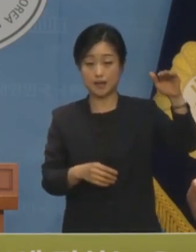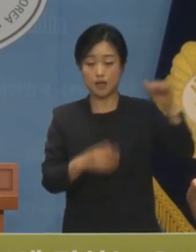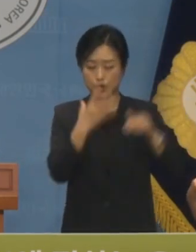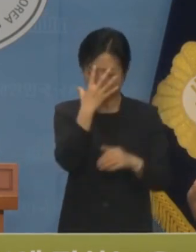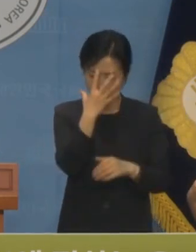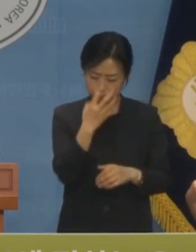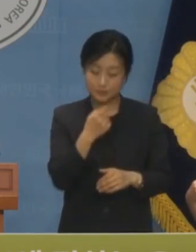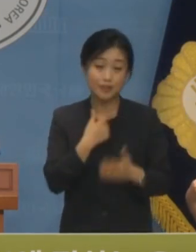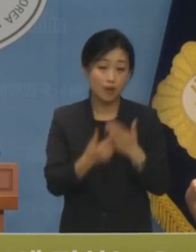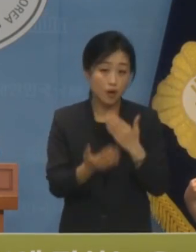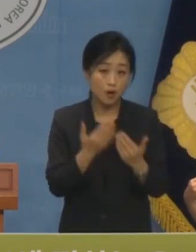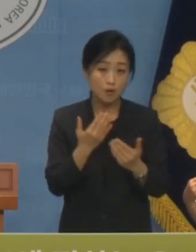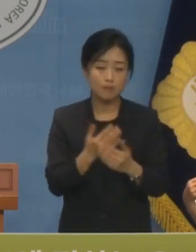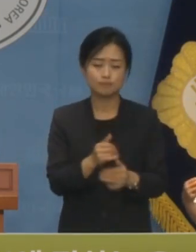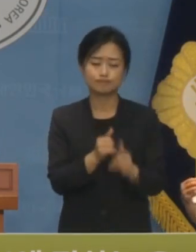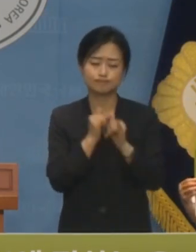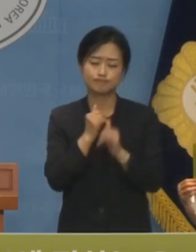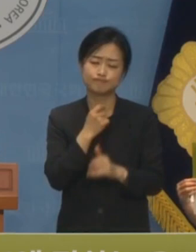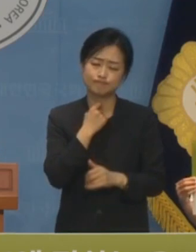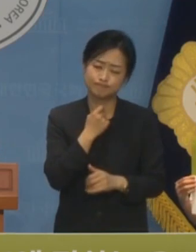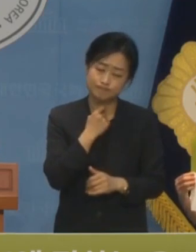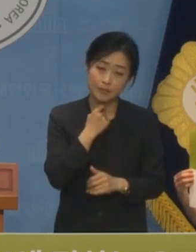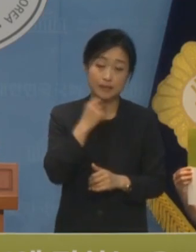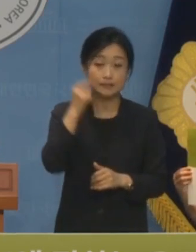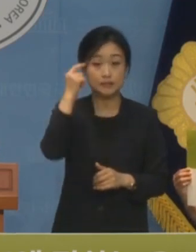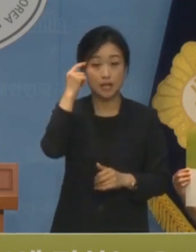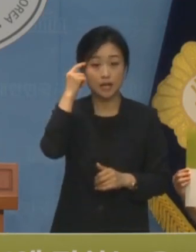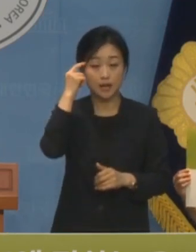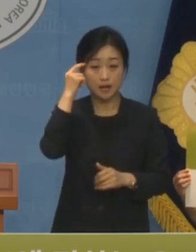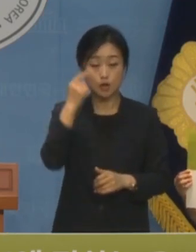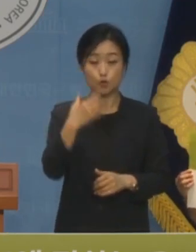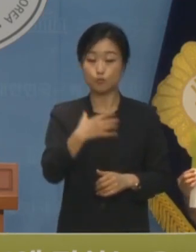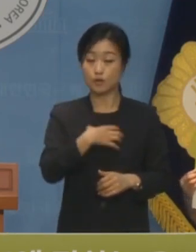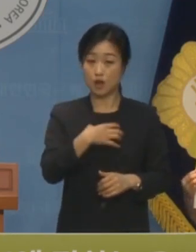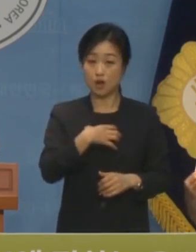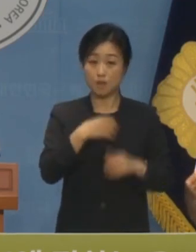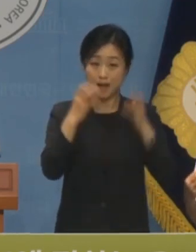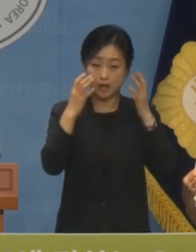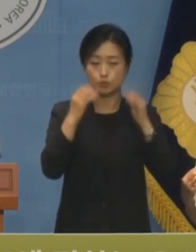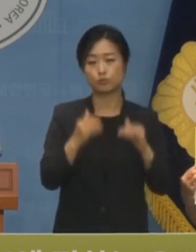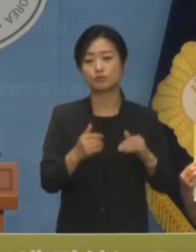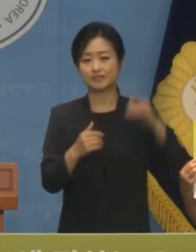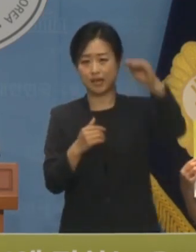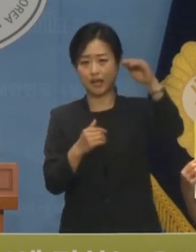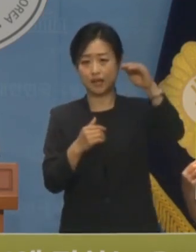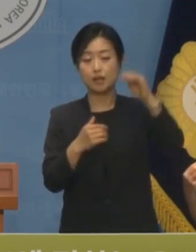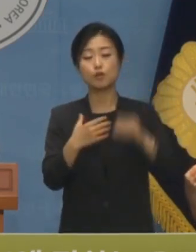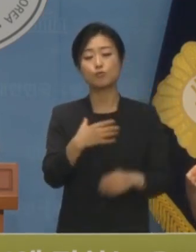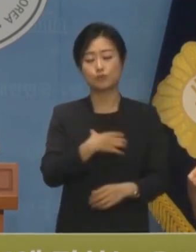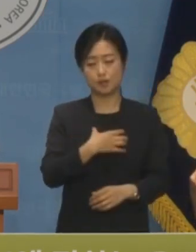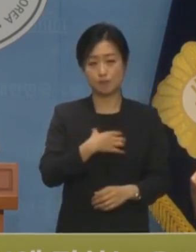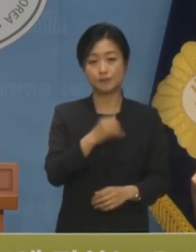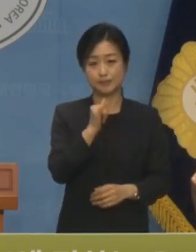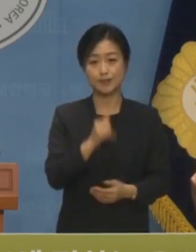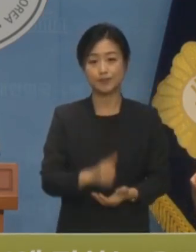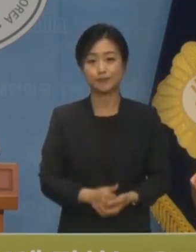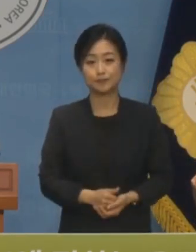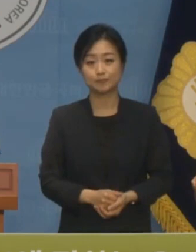우울감을 경험하거나 자살 생각을 하는 아동 등 고위험 아동 역시 증가하고 있어 우려가 되는